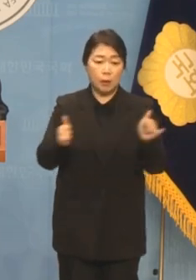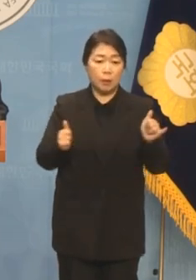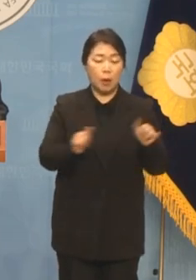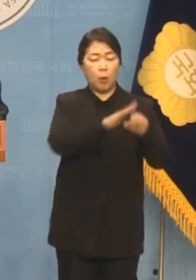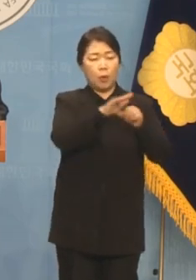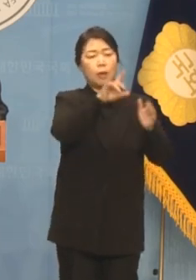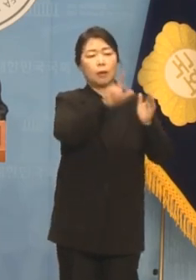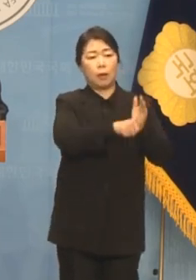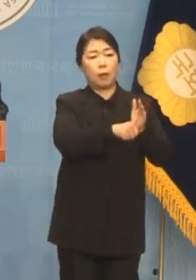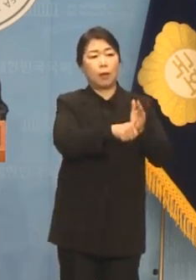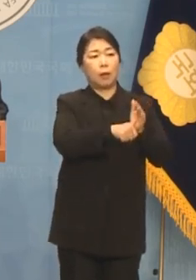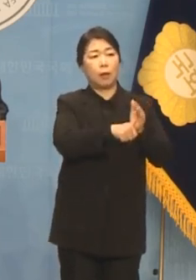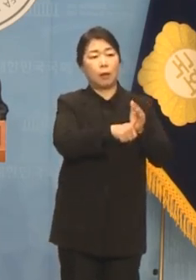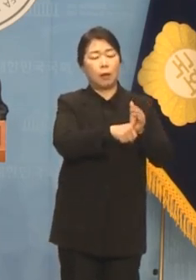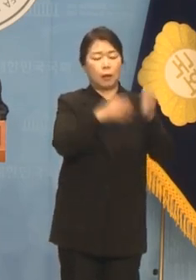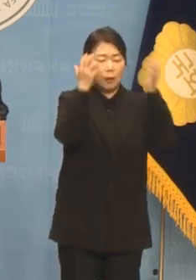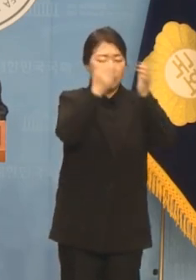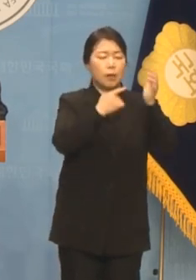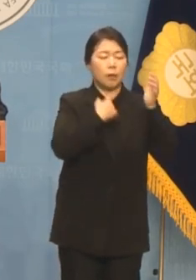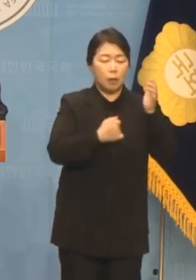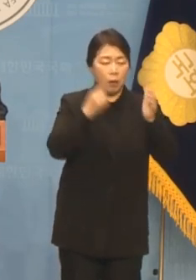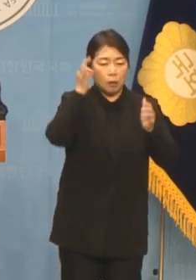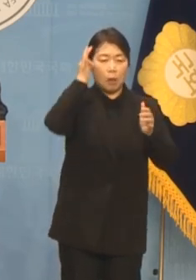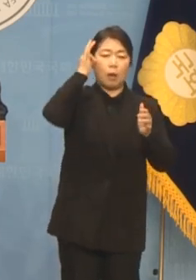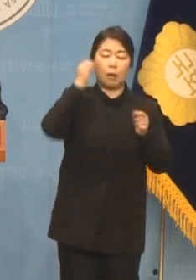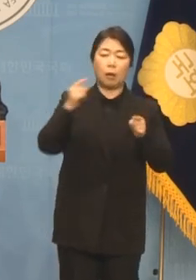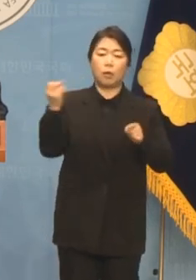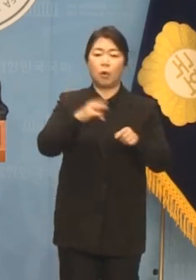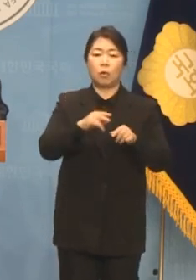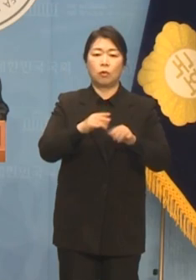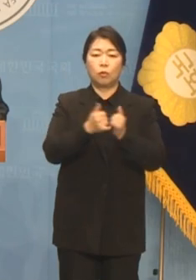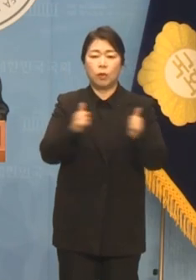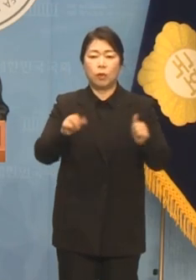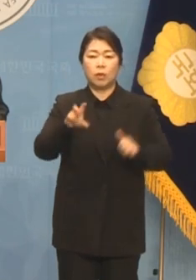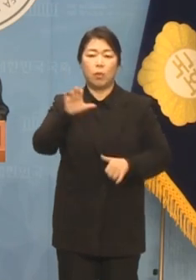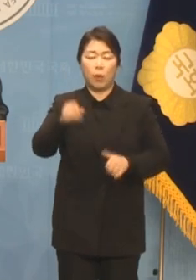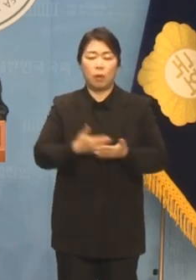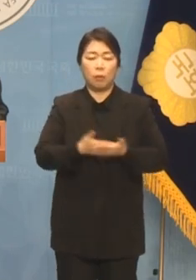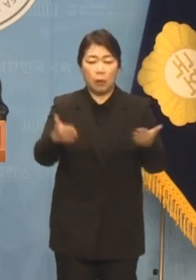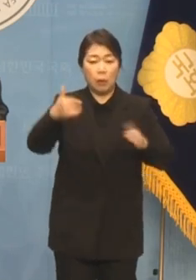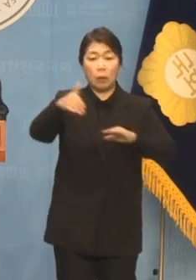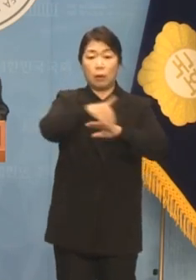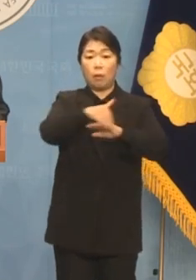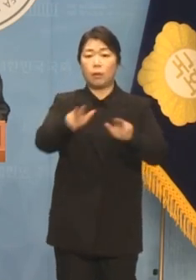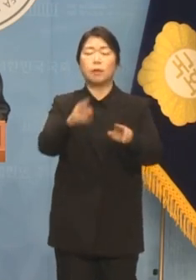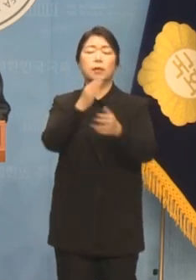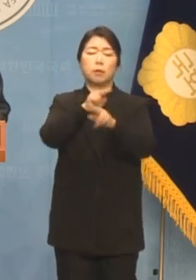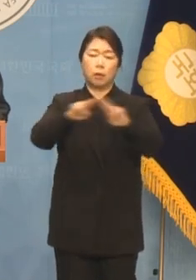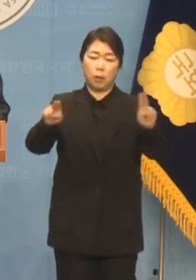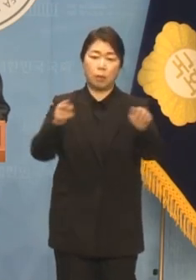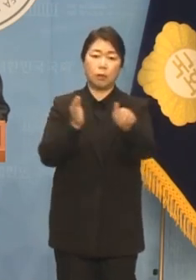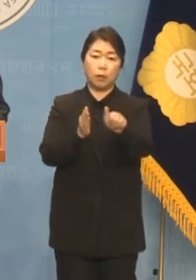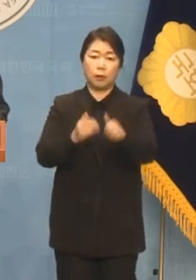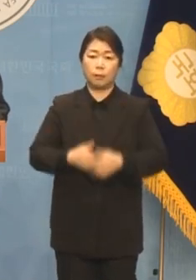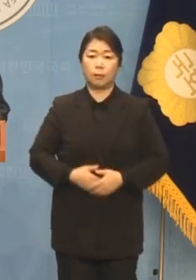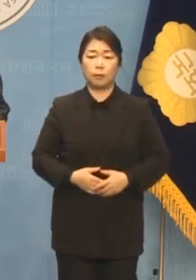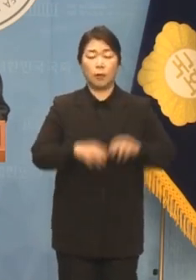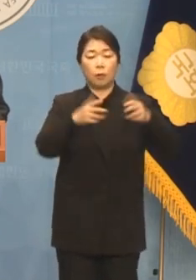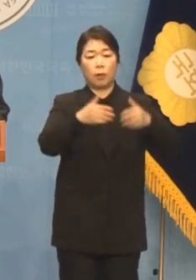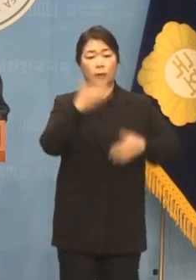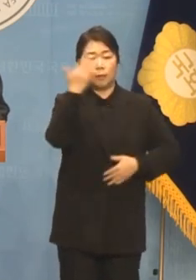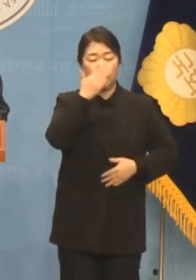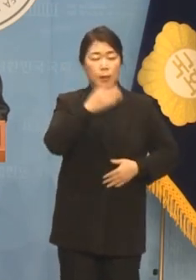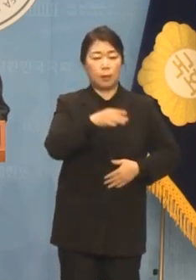사태의 악몽을 떠올리게 하는 전국민 25만 원 살포 계획을 처리하고 국가의